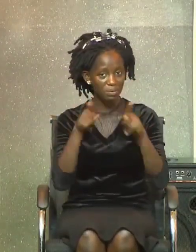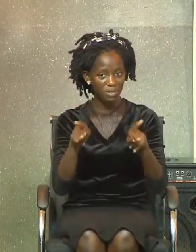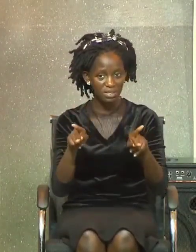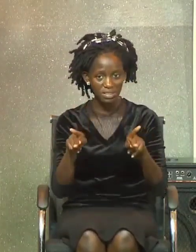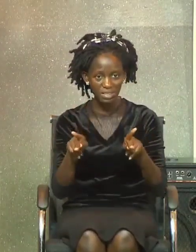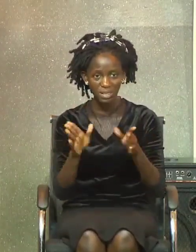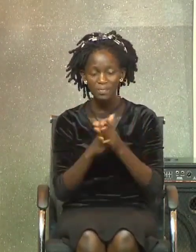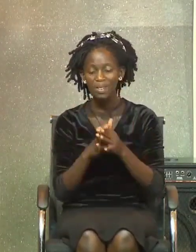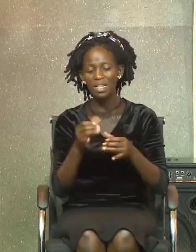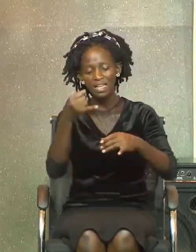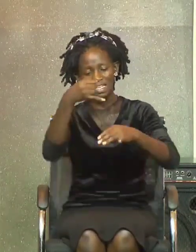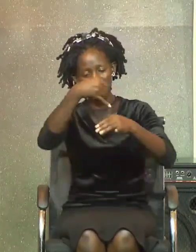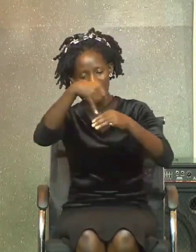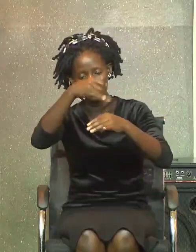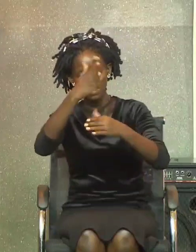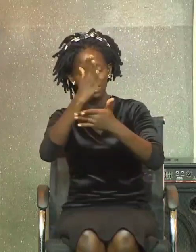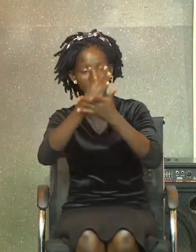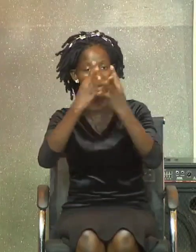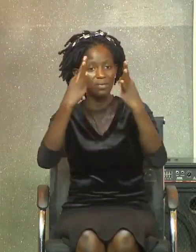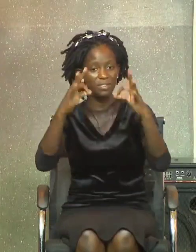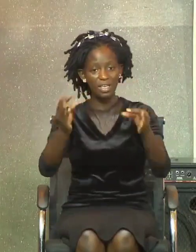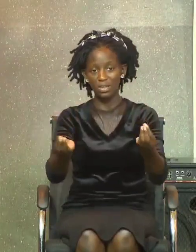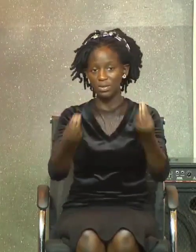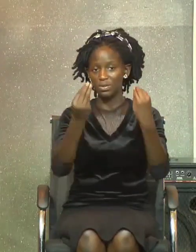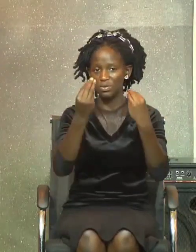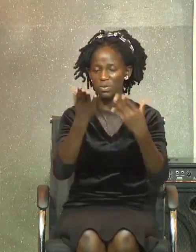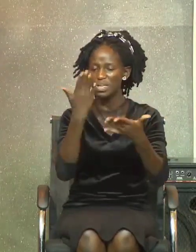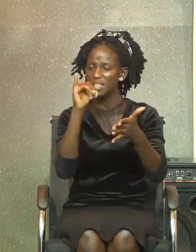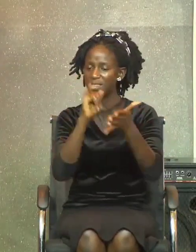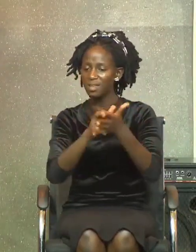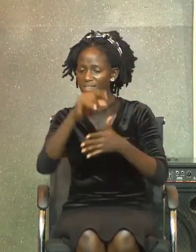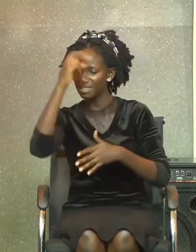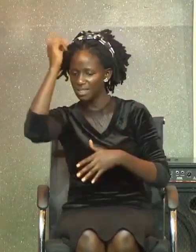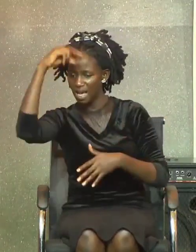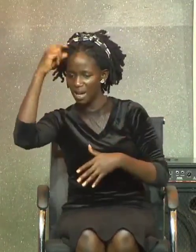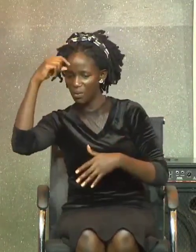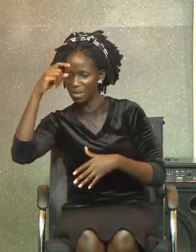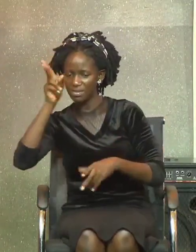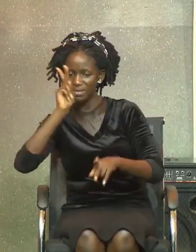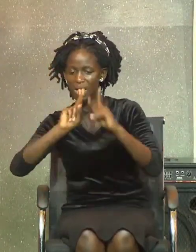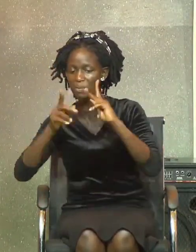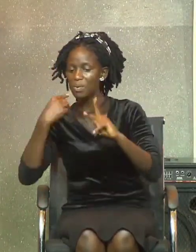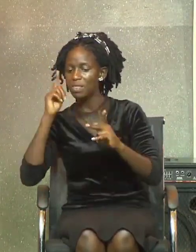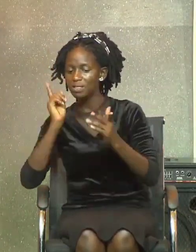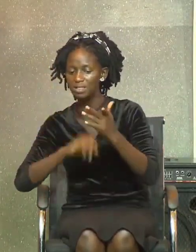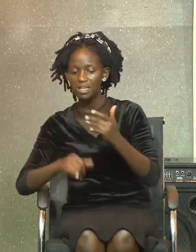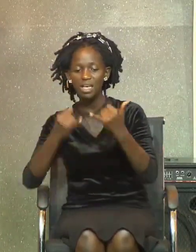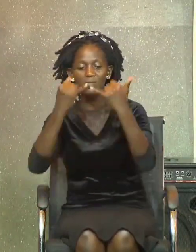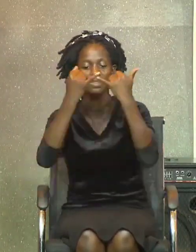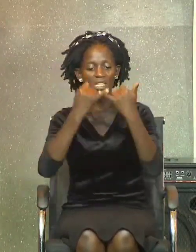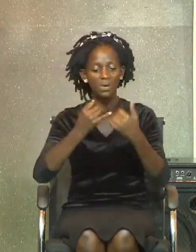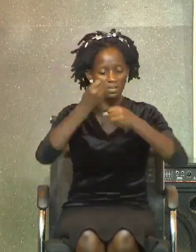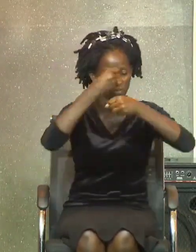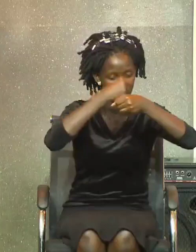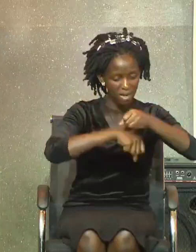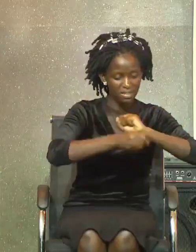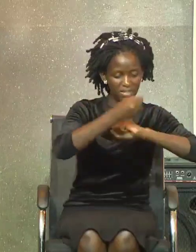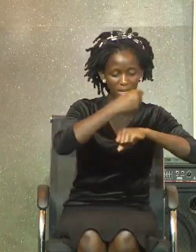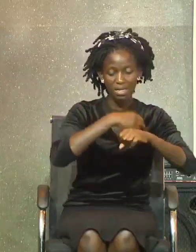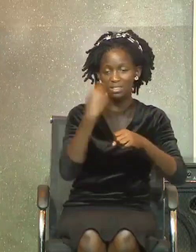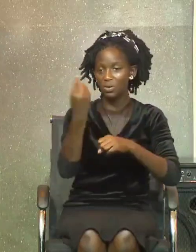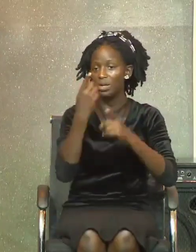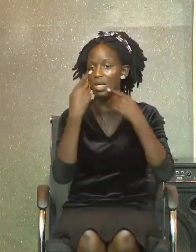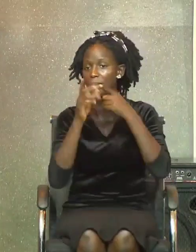bye weekwatiramu olumu n'okola. Abagezi bye balowooza nti mukyala eyandibadde abikola yekka, naye ng'onoonya ki? Mirembe.